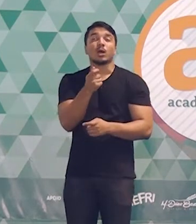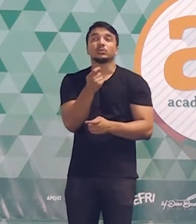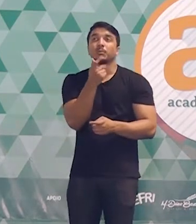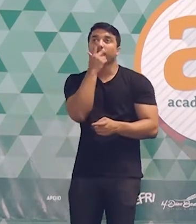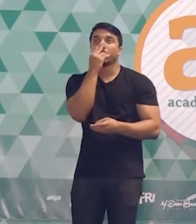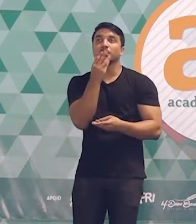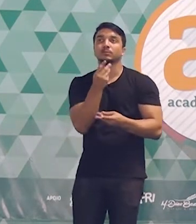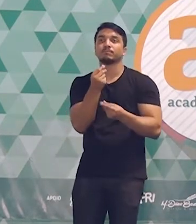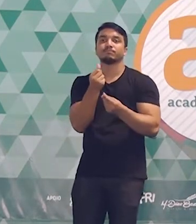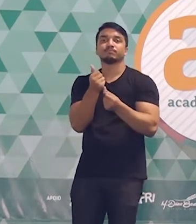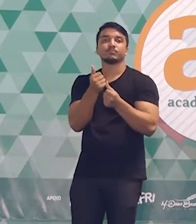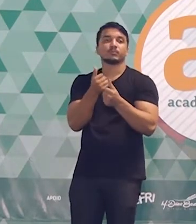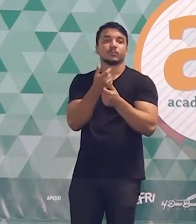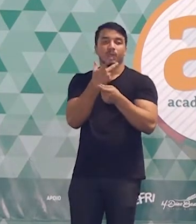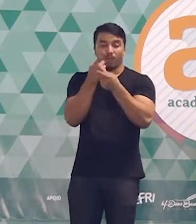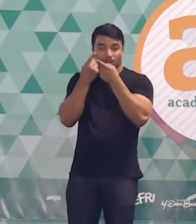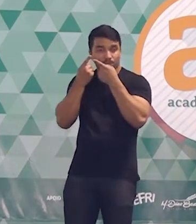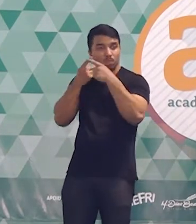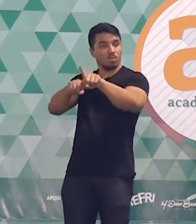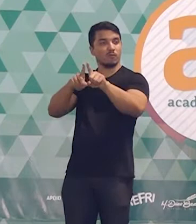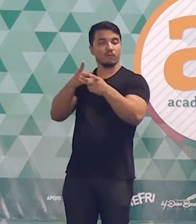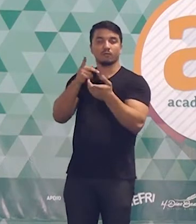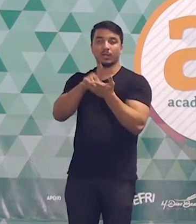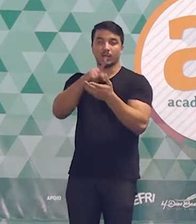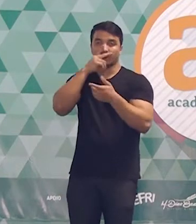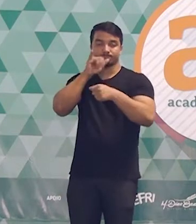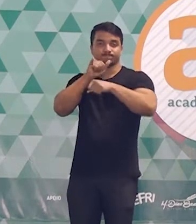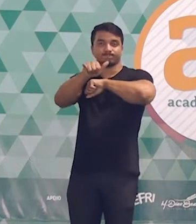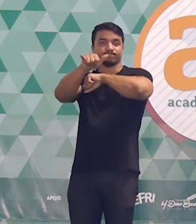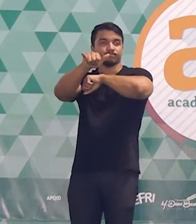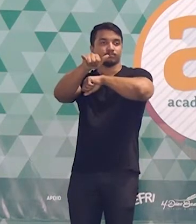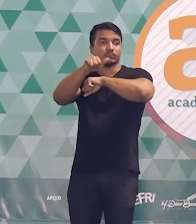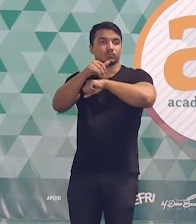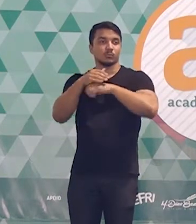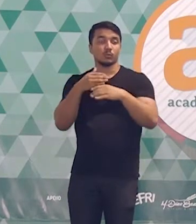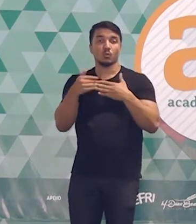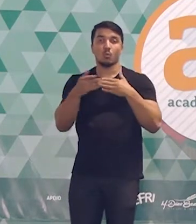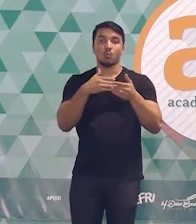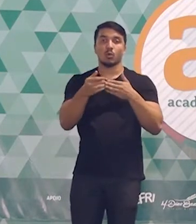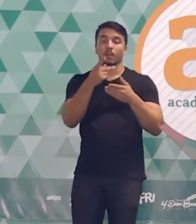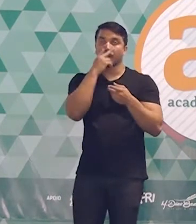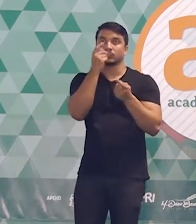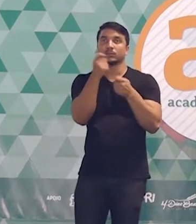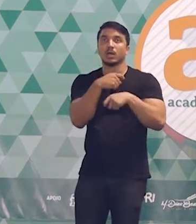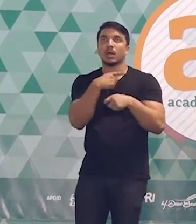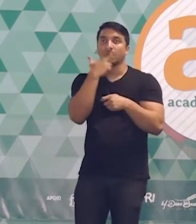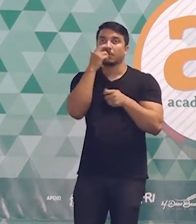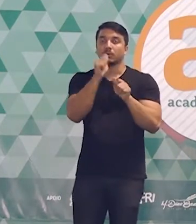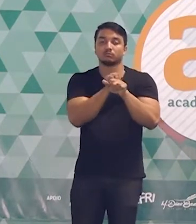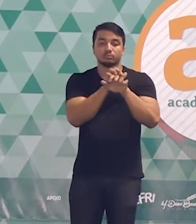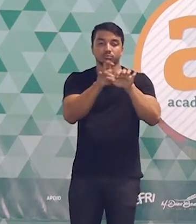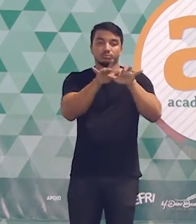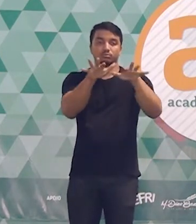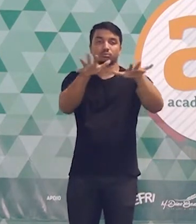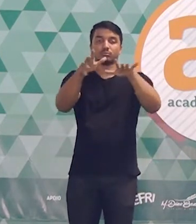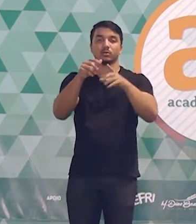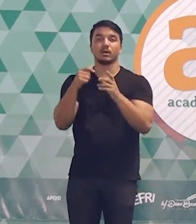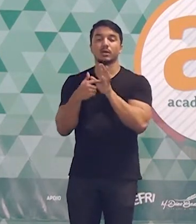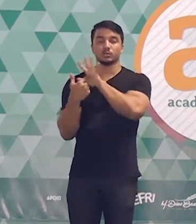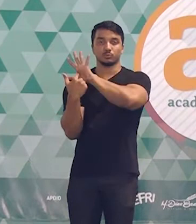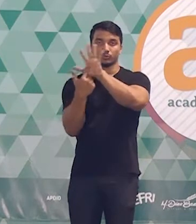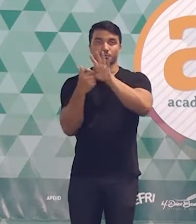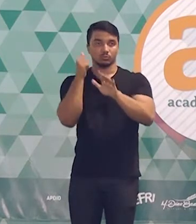que derrubando completamente qualquer possibilidade de a exposição de